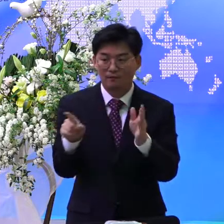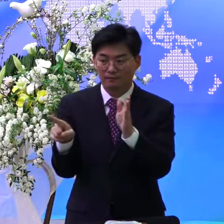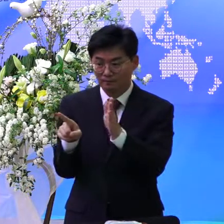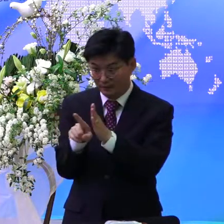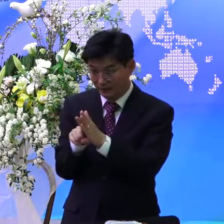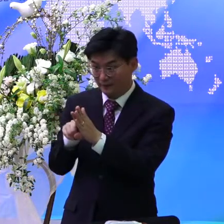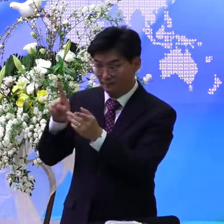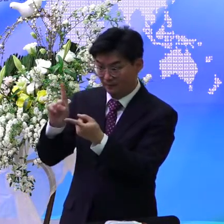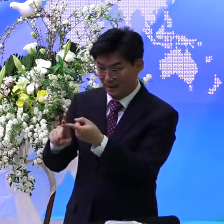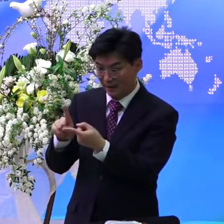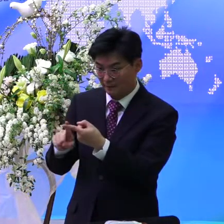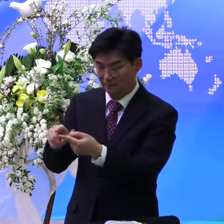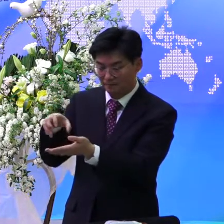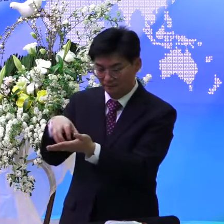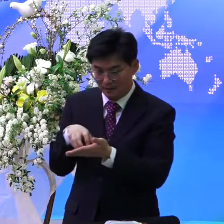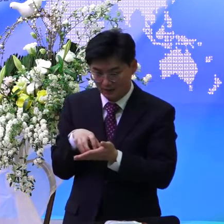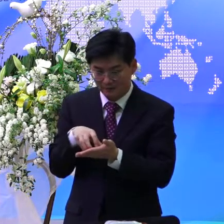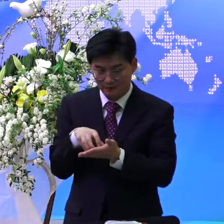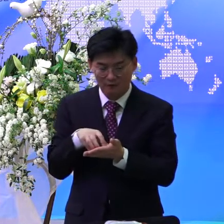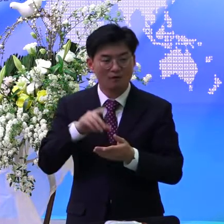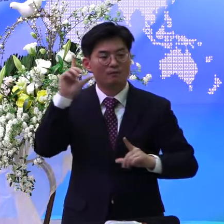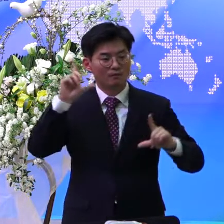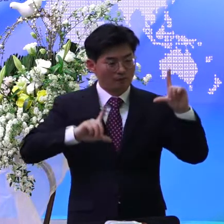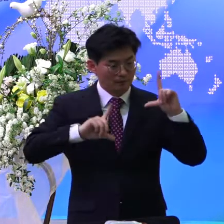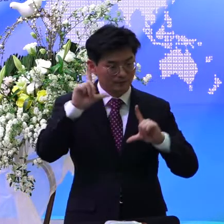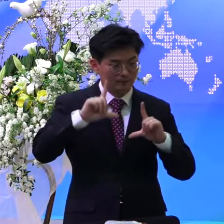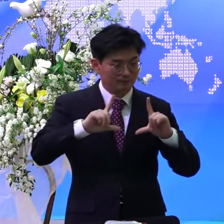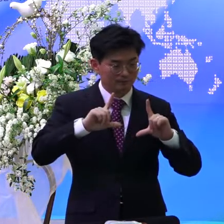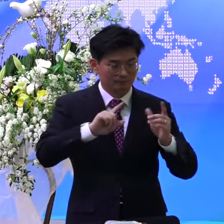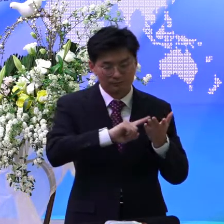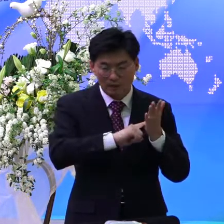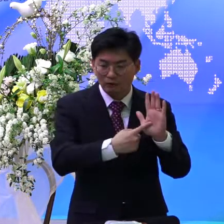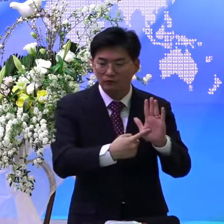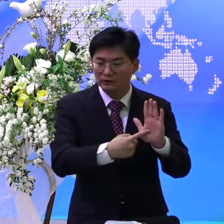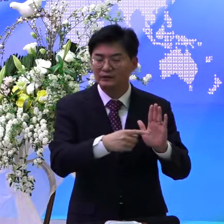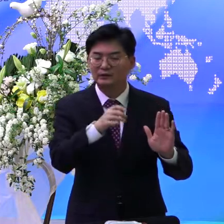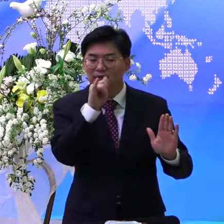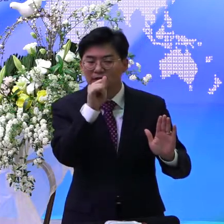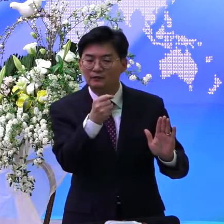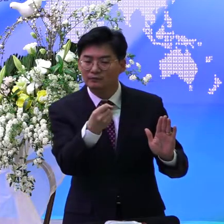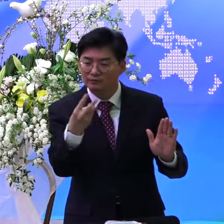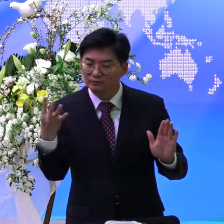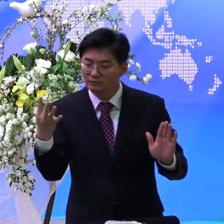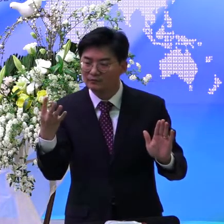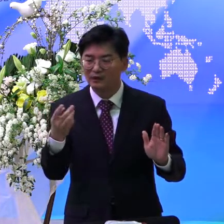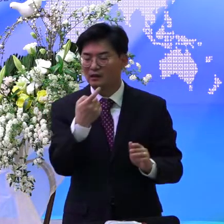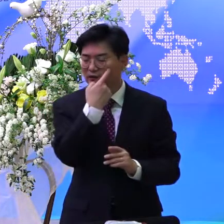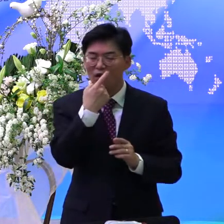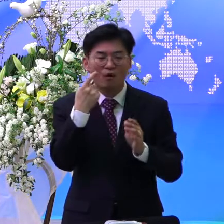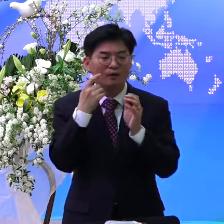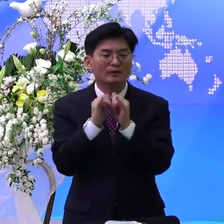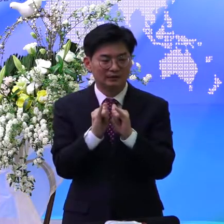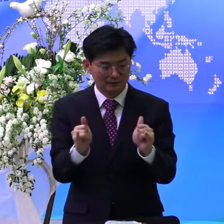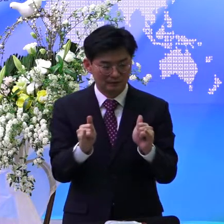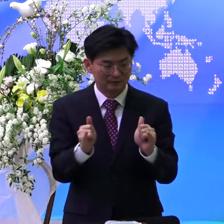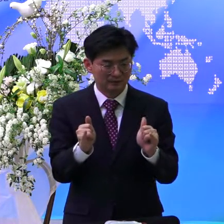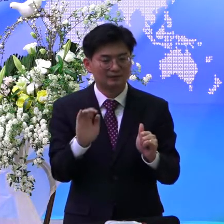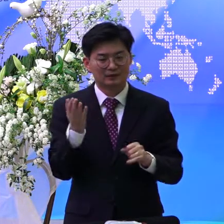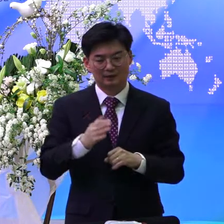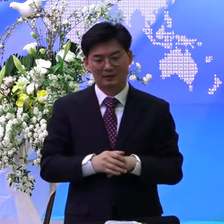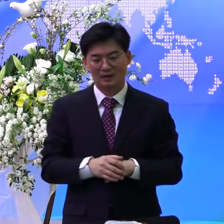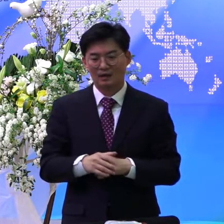믿음의 사람들이 자신의 삶을 통해서 예수님을 증거하는 증인되는 삶을 살아가고